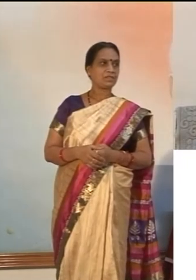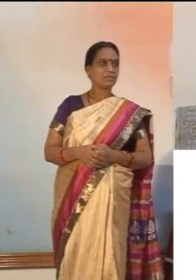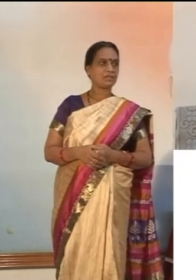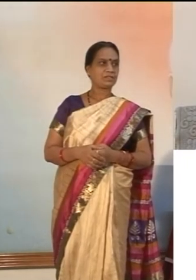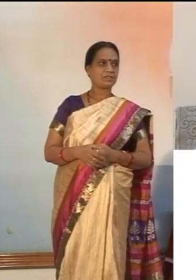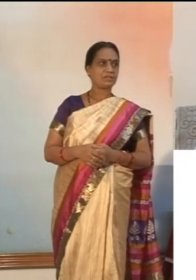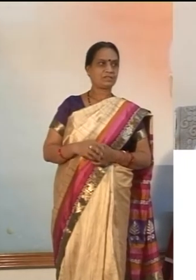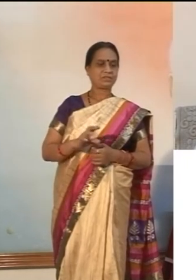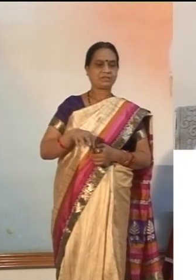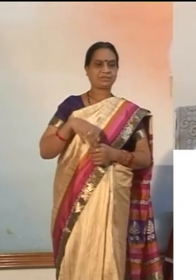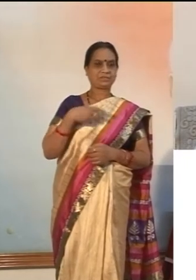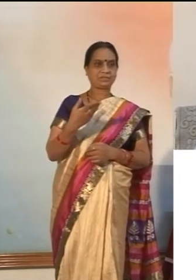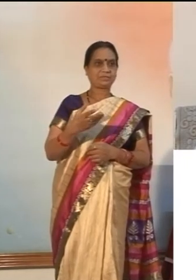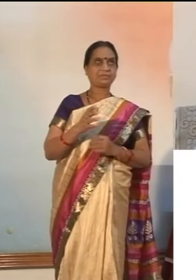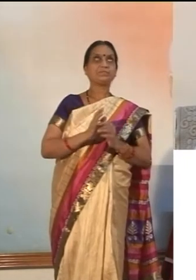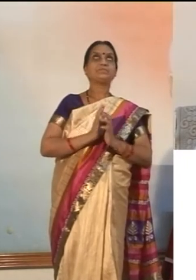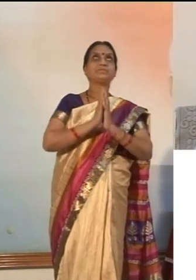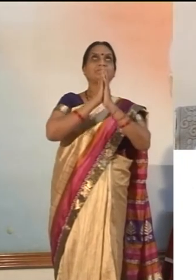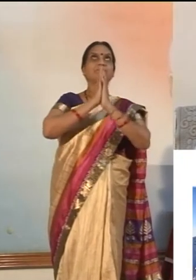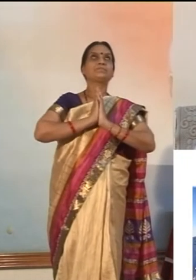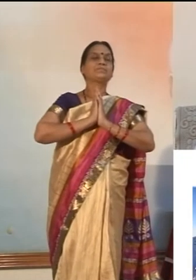और वही परमात्मा